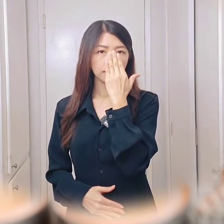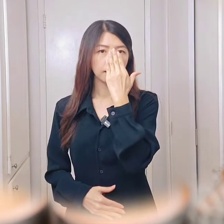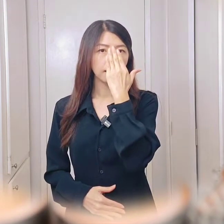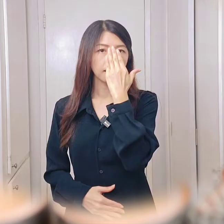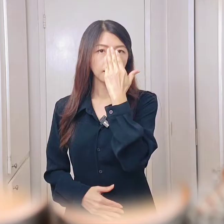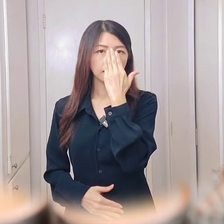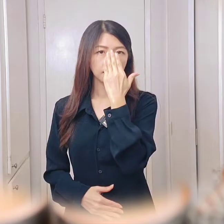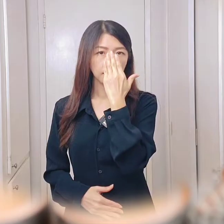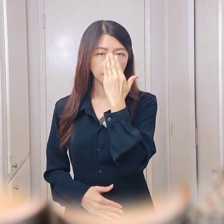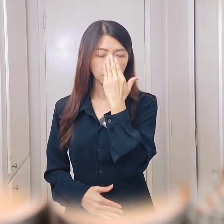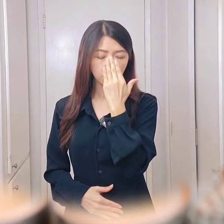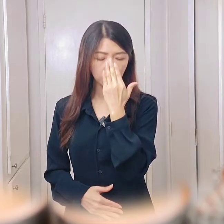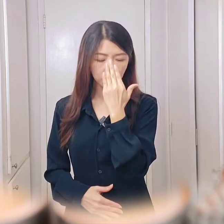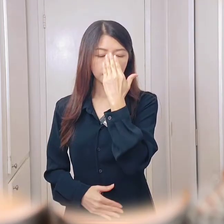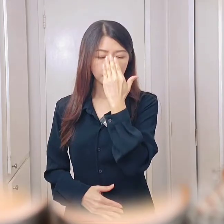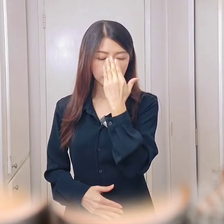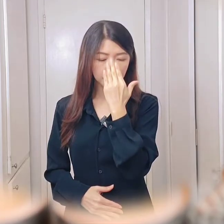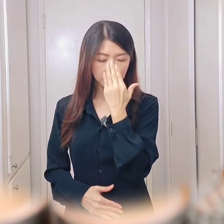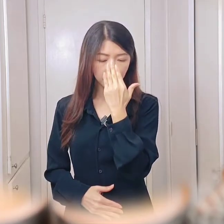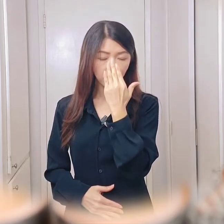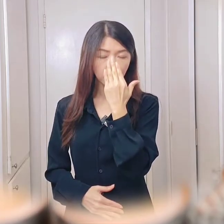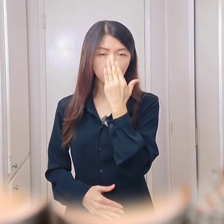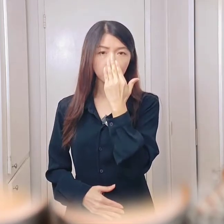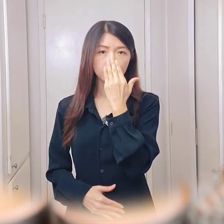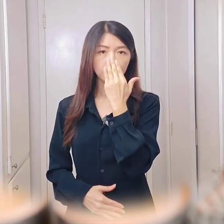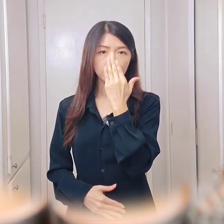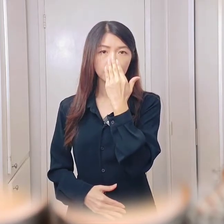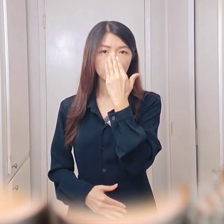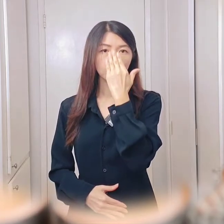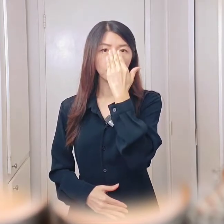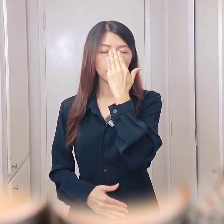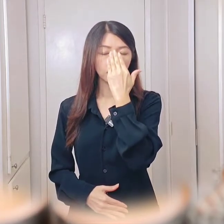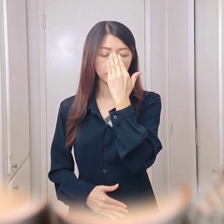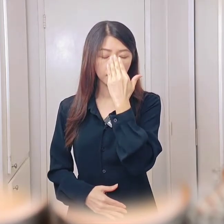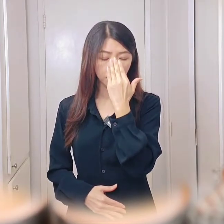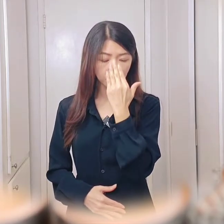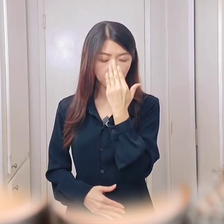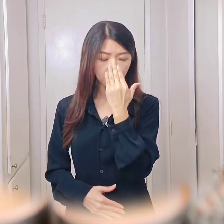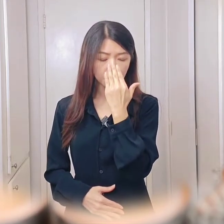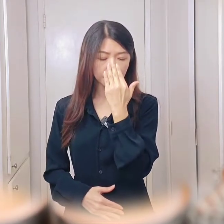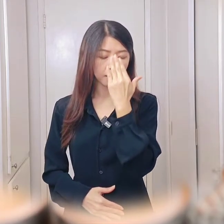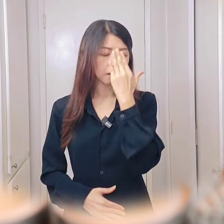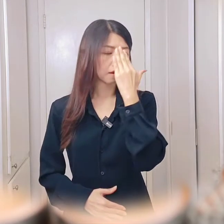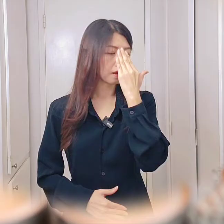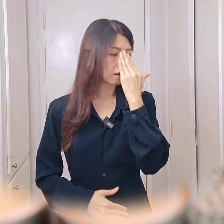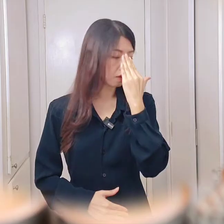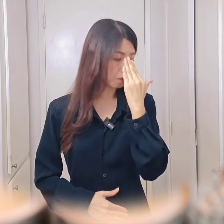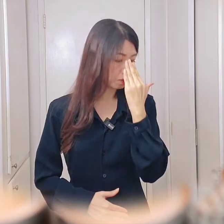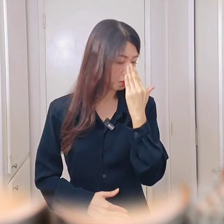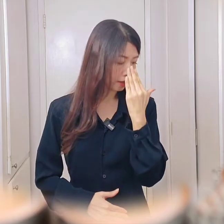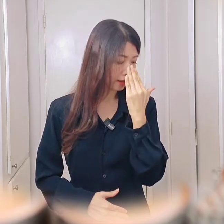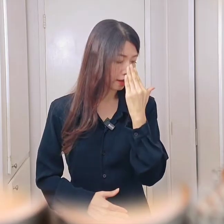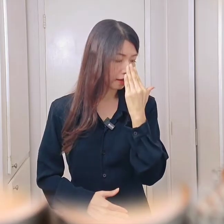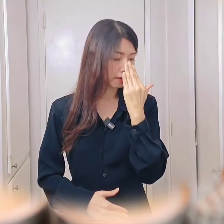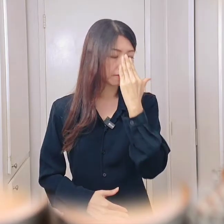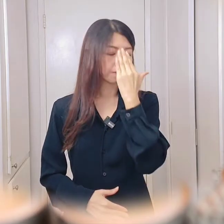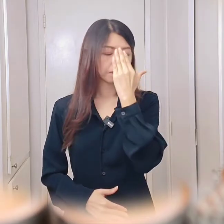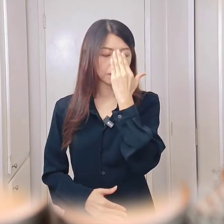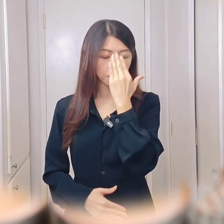코인데 댔다가 그대로 지그시 코를 눌러주신다고 생각하시고 고개도 그대로 숙여주시면 돼요.